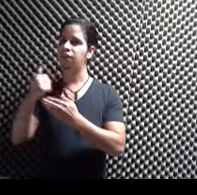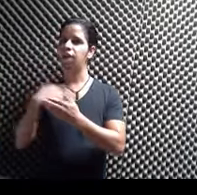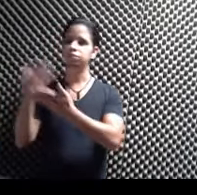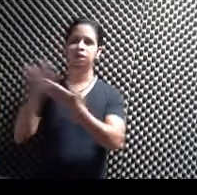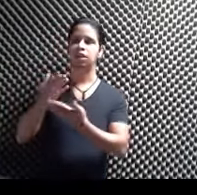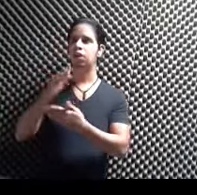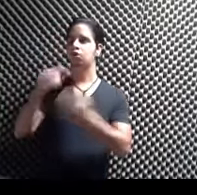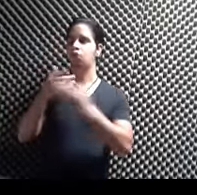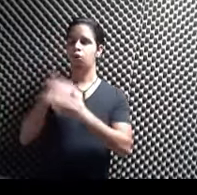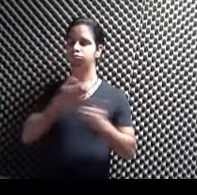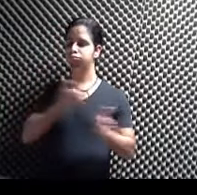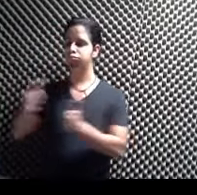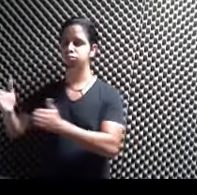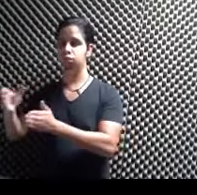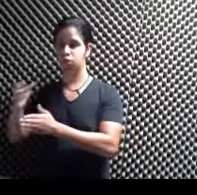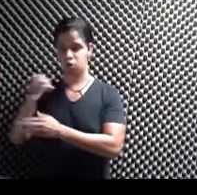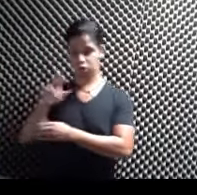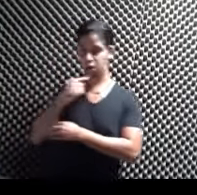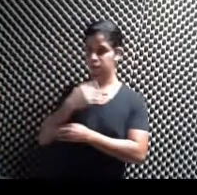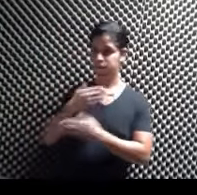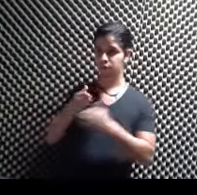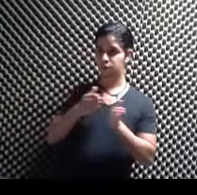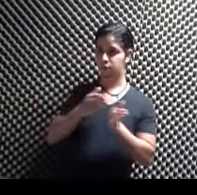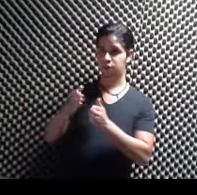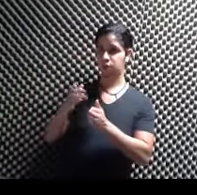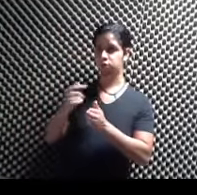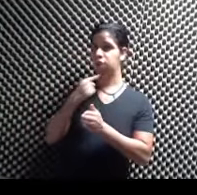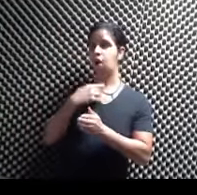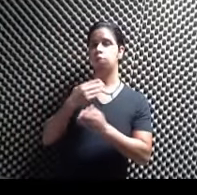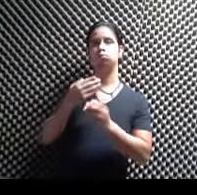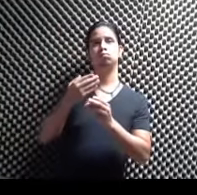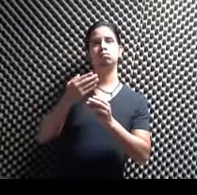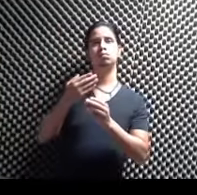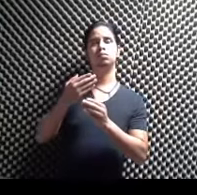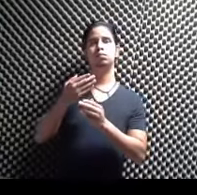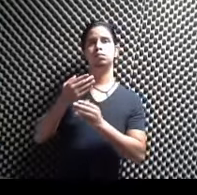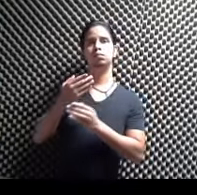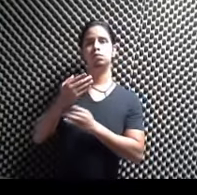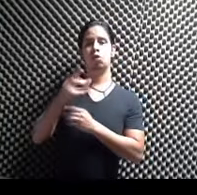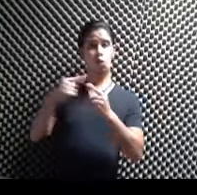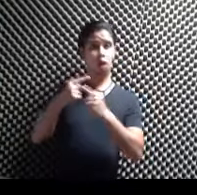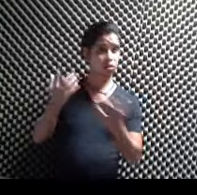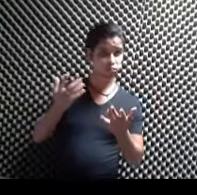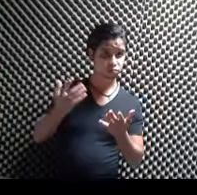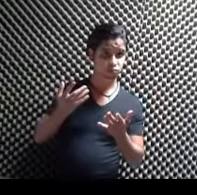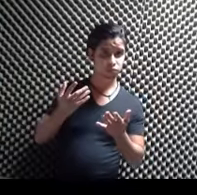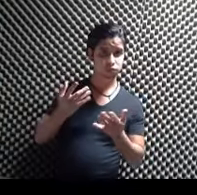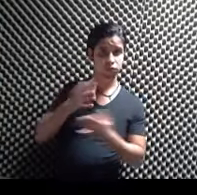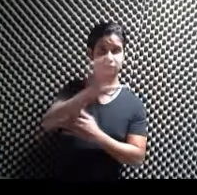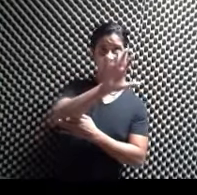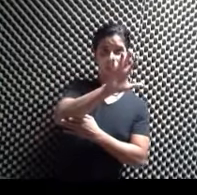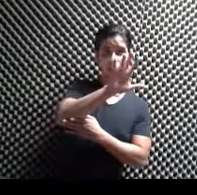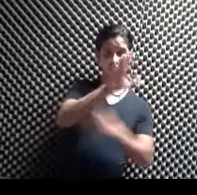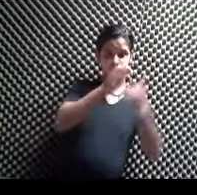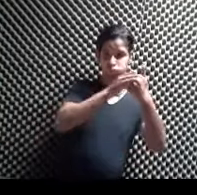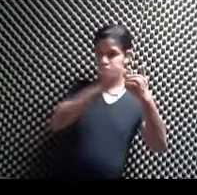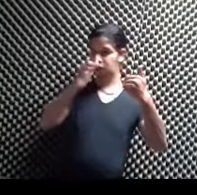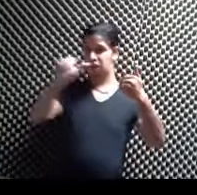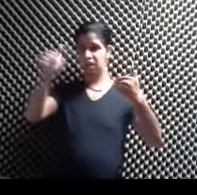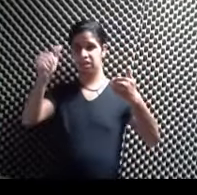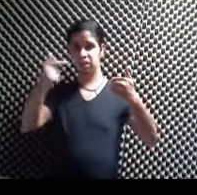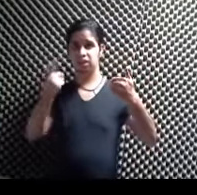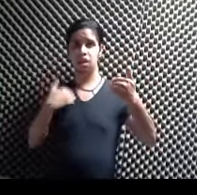pasa es que yo me enredé. Bazar a beneficio Casa Protegida Julia de Burgos. ¿Cuándo? Mira, del 5, eso empezó ayer, al 10